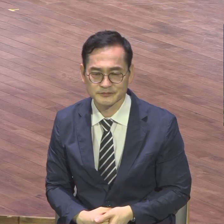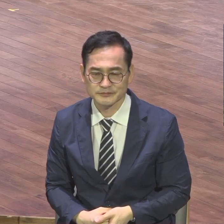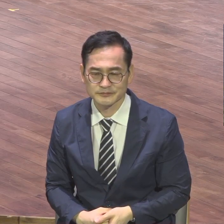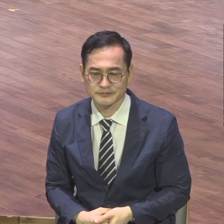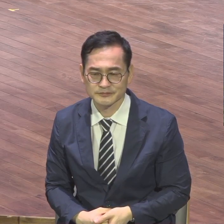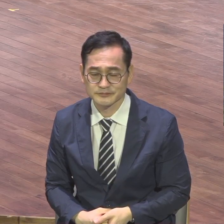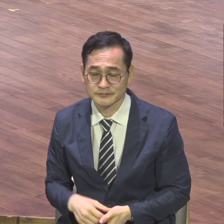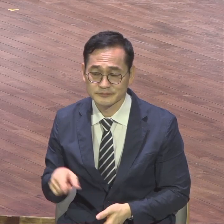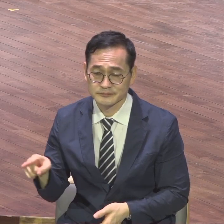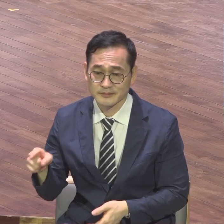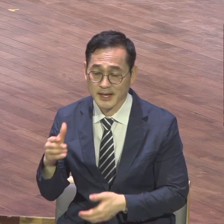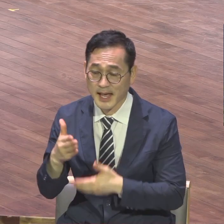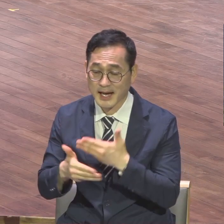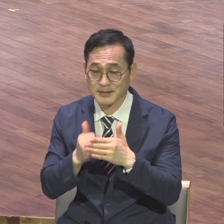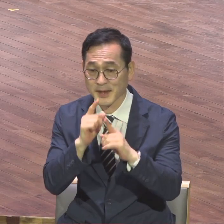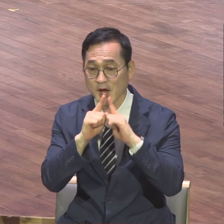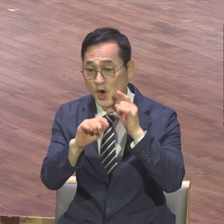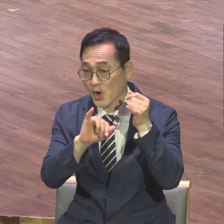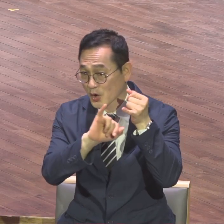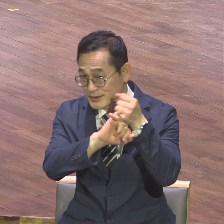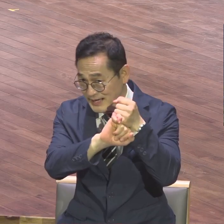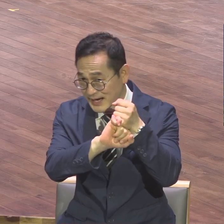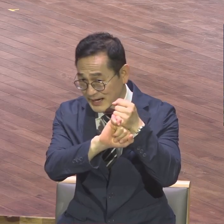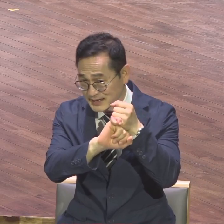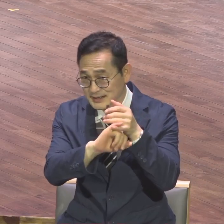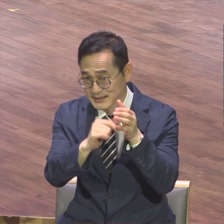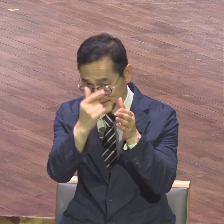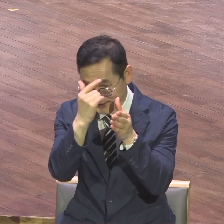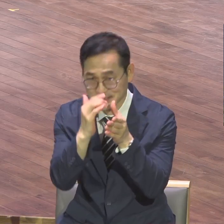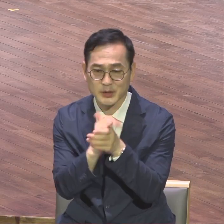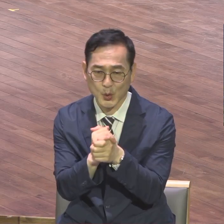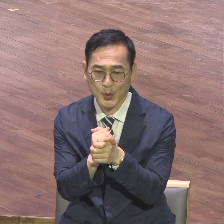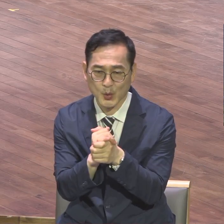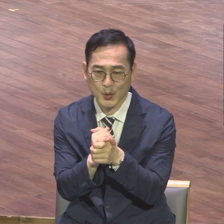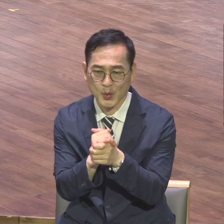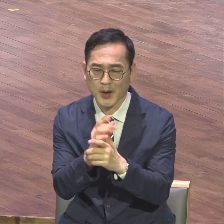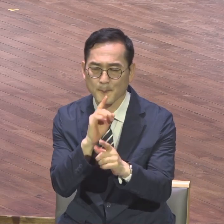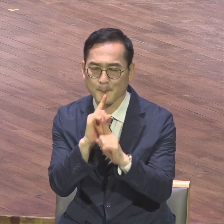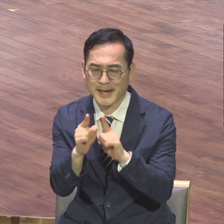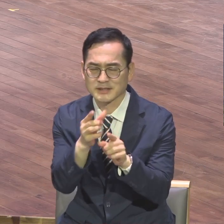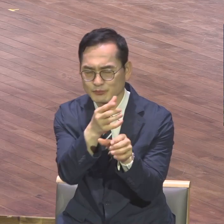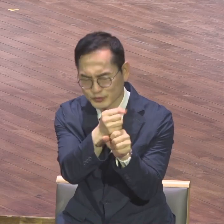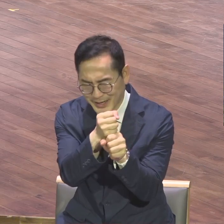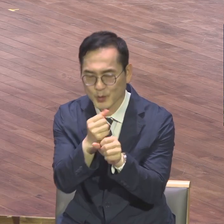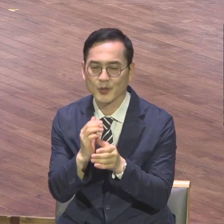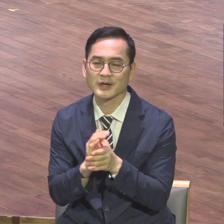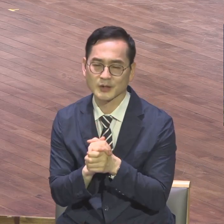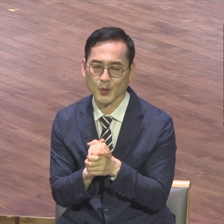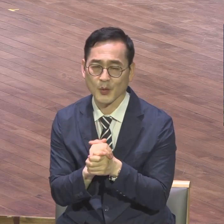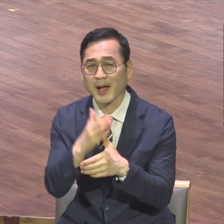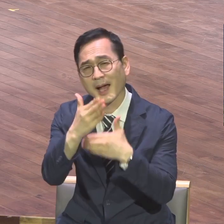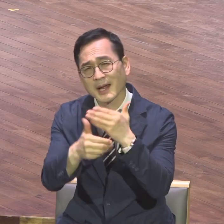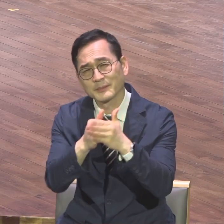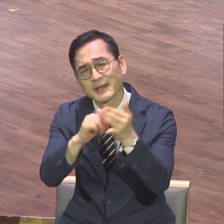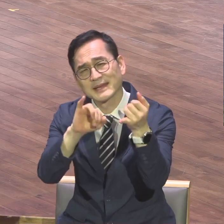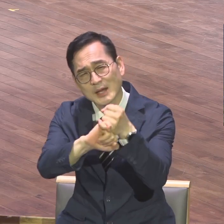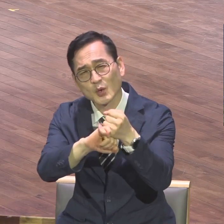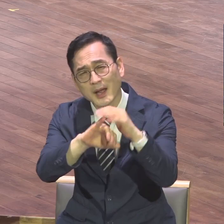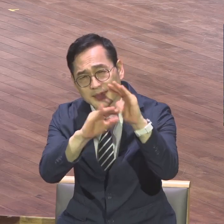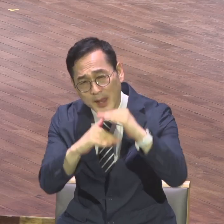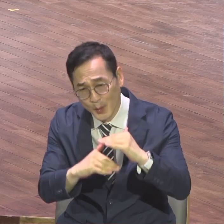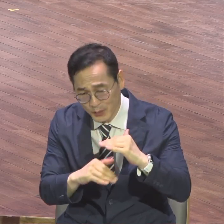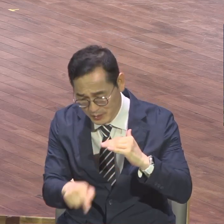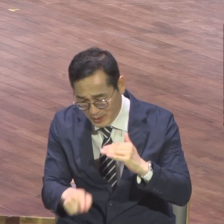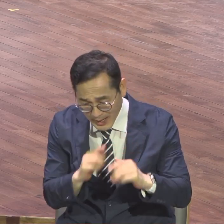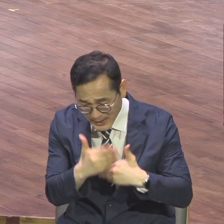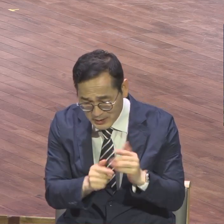기도입니까? 하나님의 언약 속에 있는 언약 기도. 말씀 잡은 언약 기도. 하나님 말씀이 언약이 약속이잖아요.